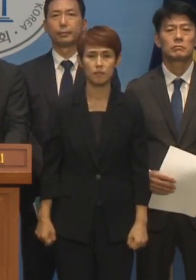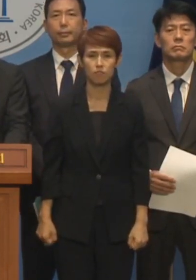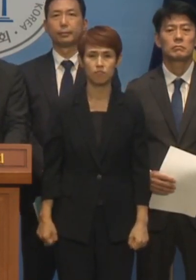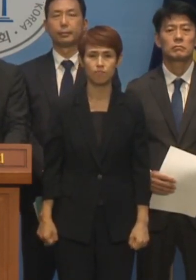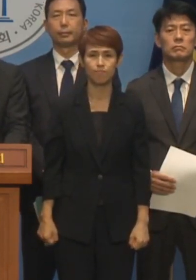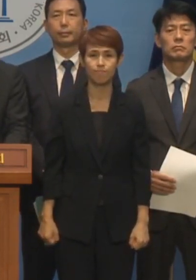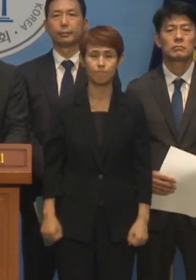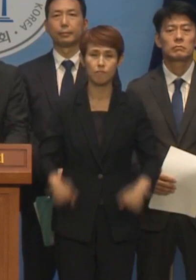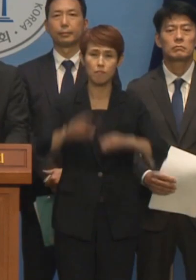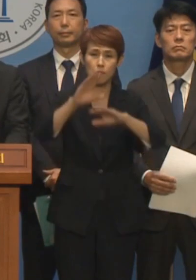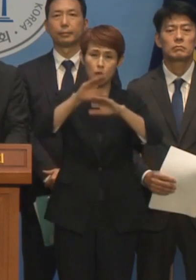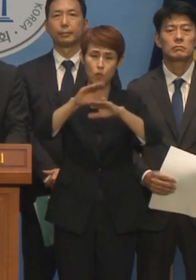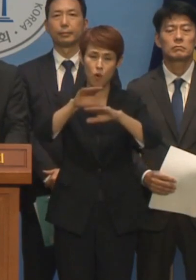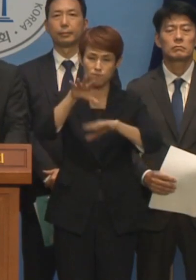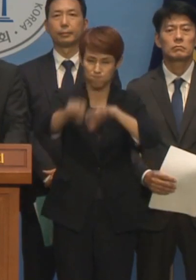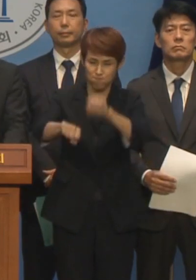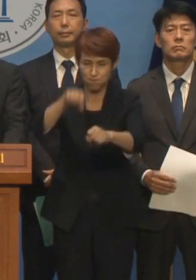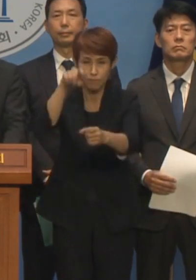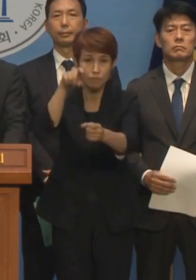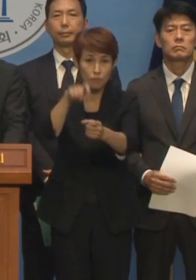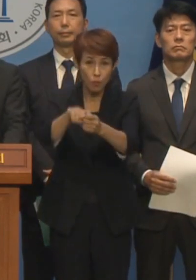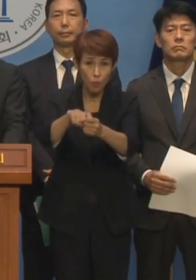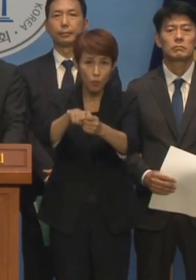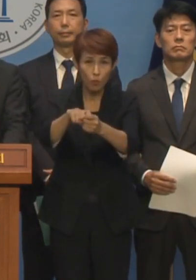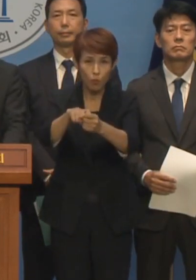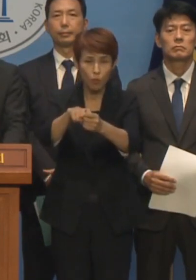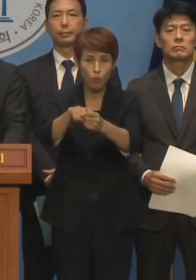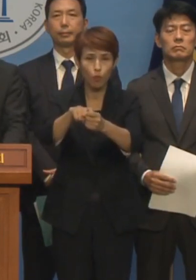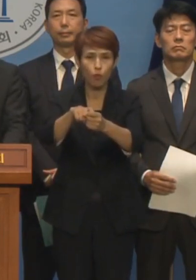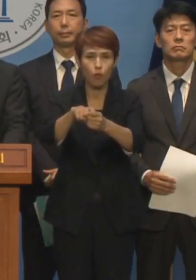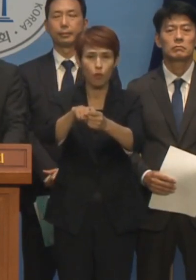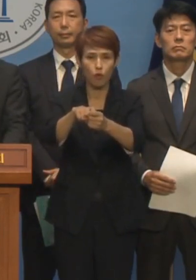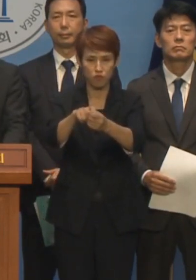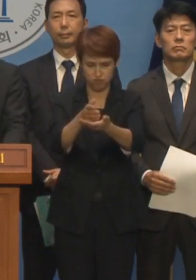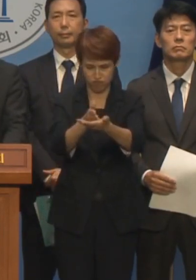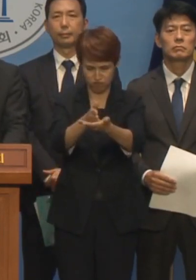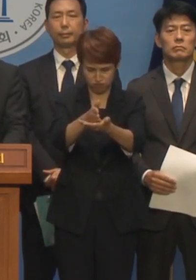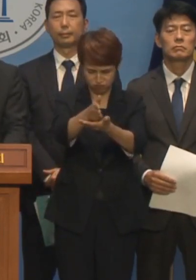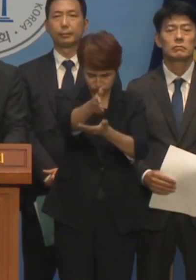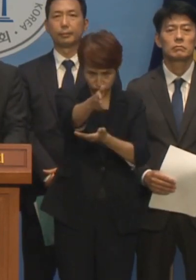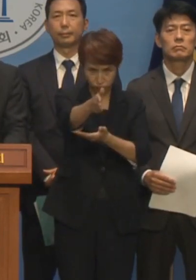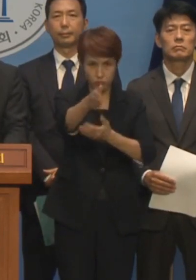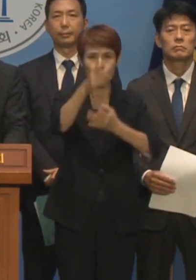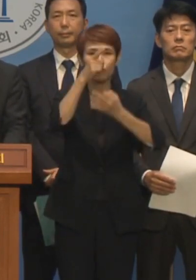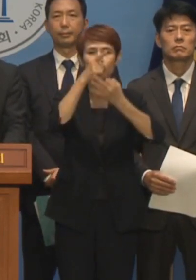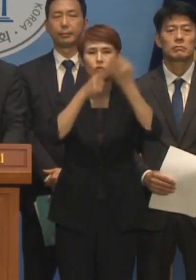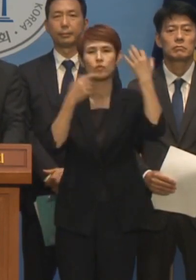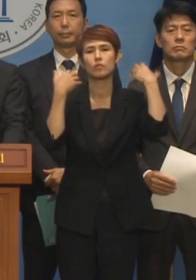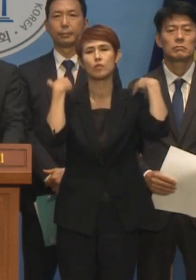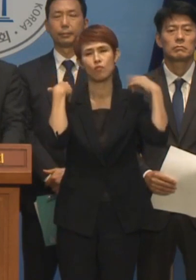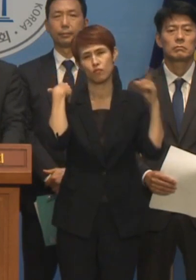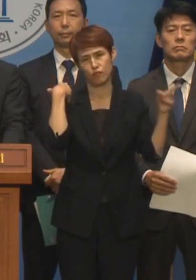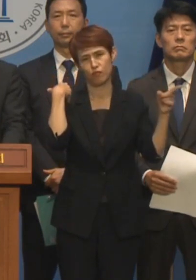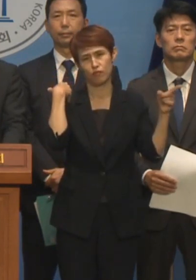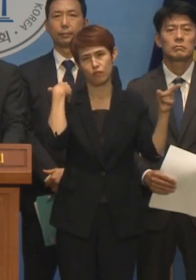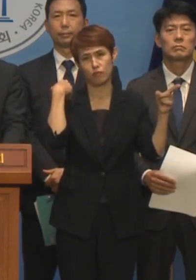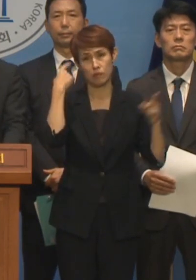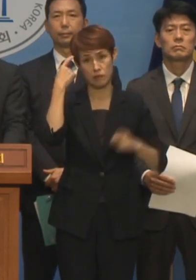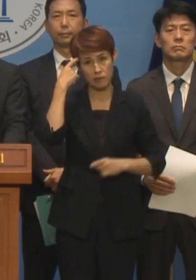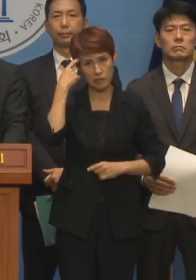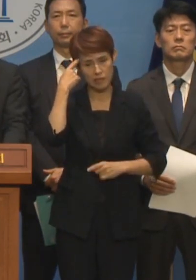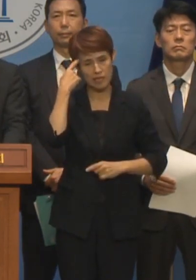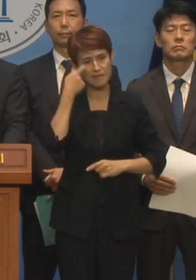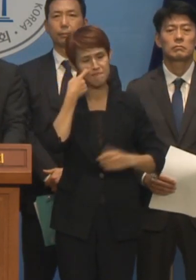오직 방송 장악을 위해서 한 길로 매진하겠다는 윤석열 정부의 의지가 그대로